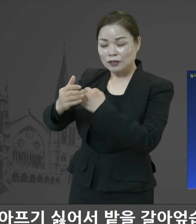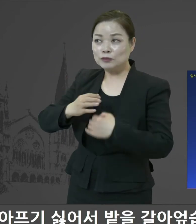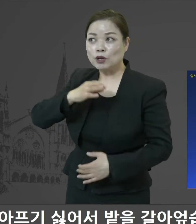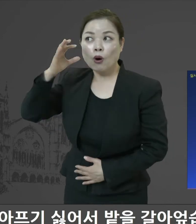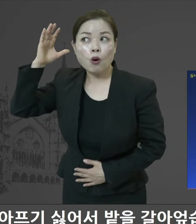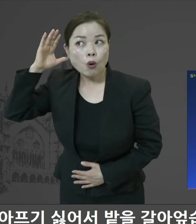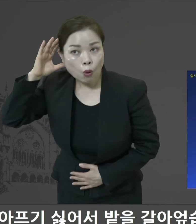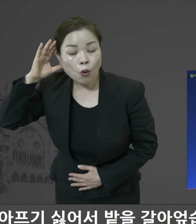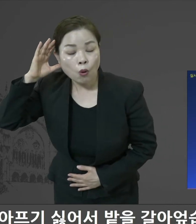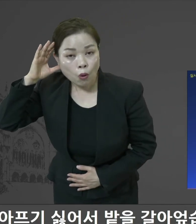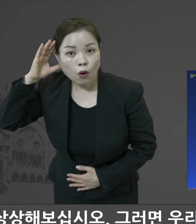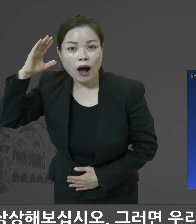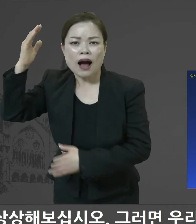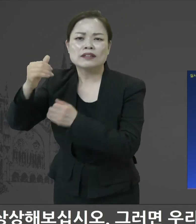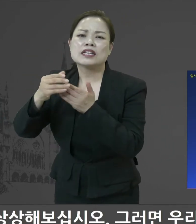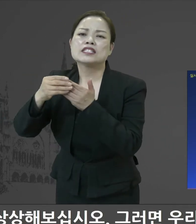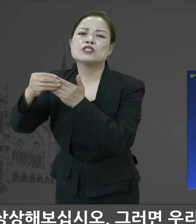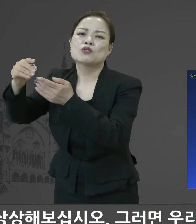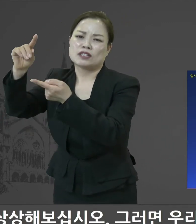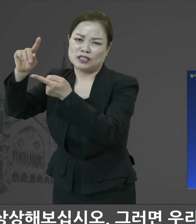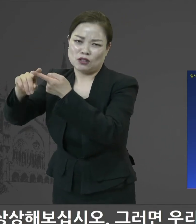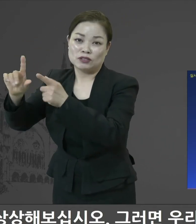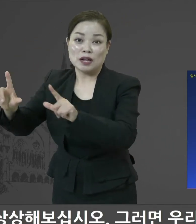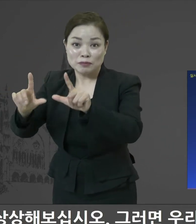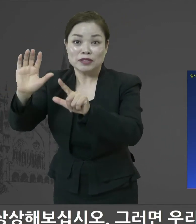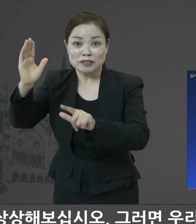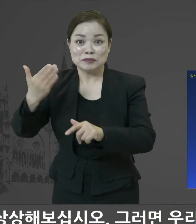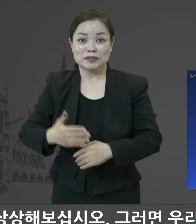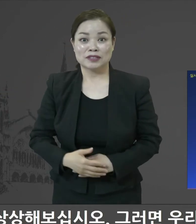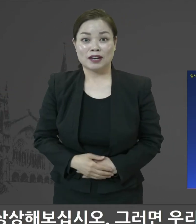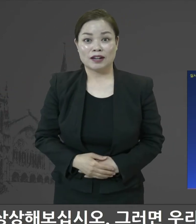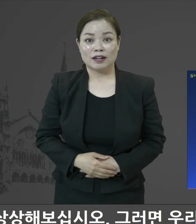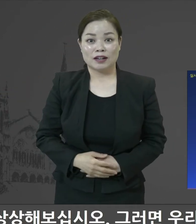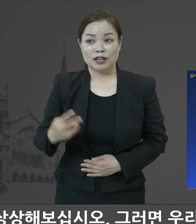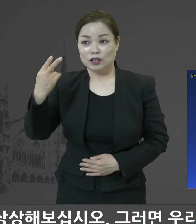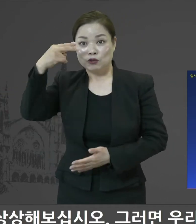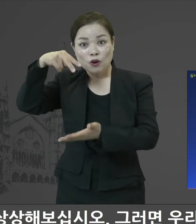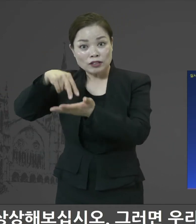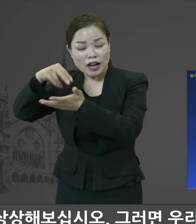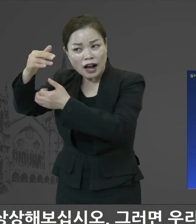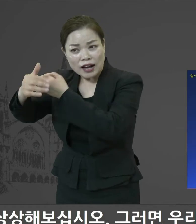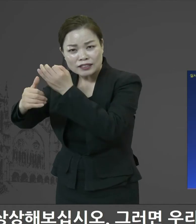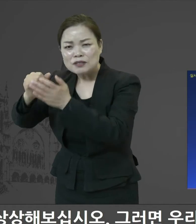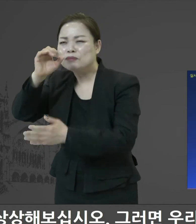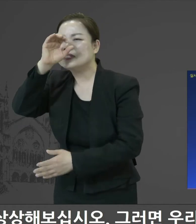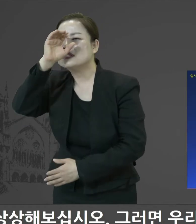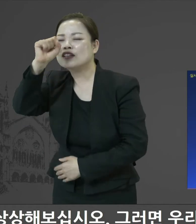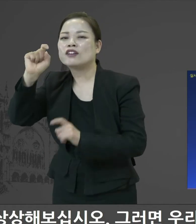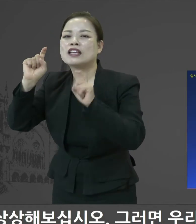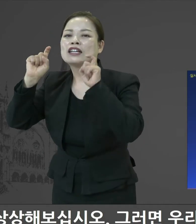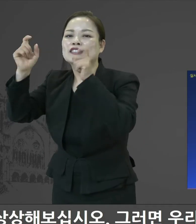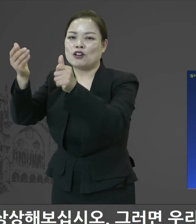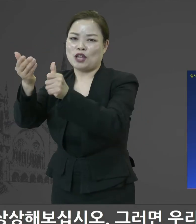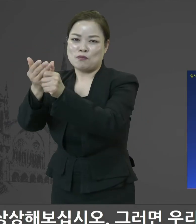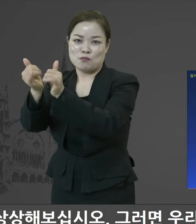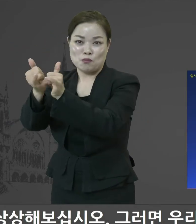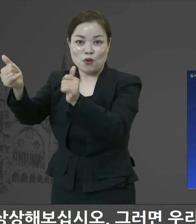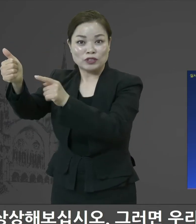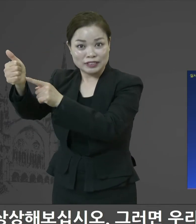음성을 듣고 그분의 인도를 따라가면 되는 거예요. 그런 관점에서 하나님은 선한